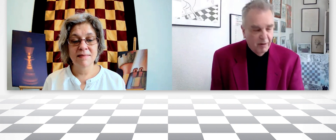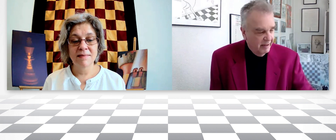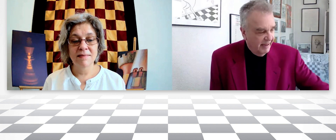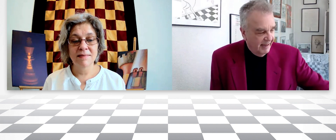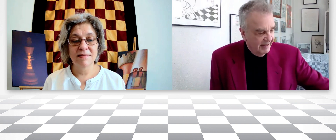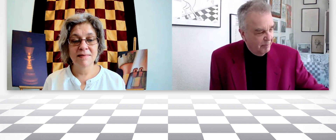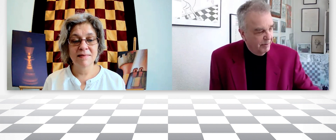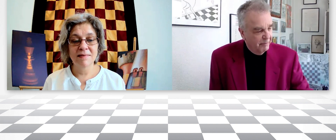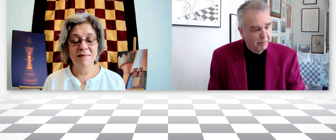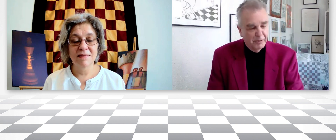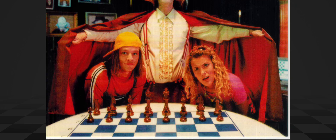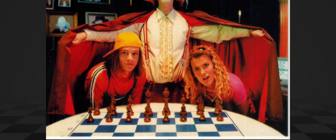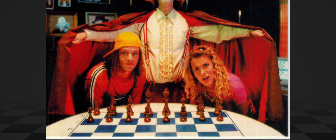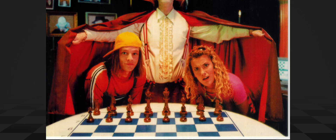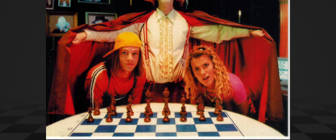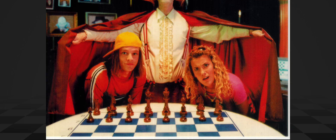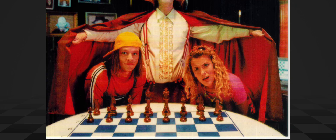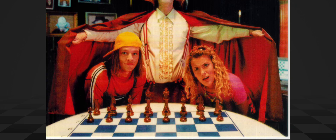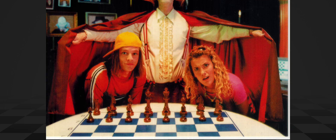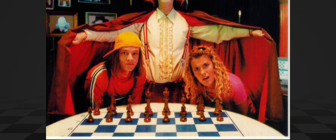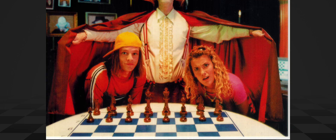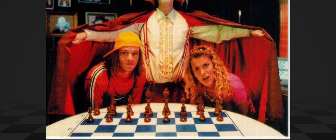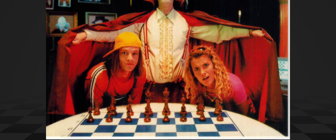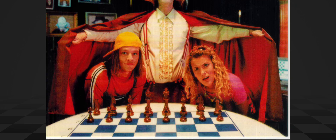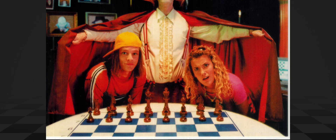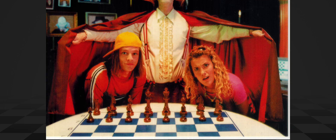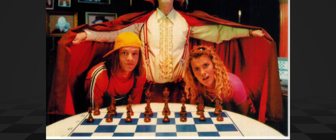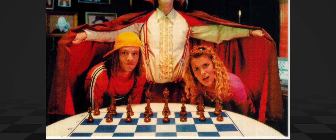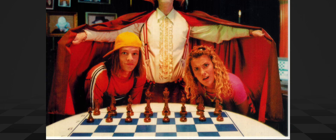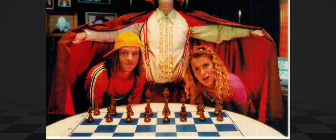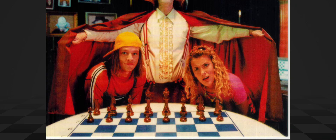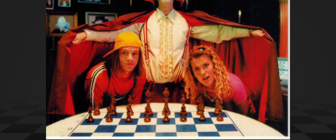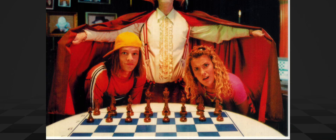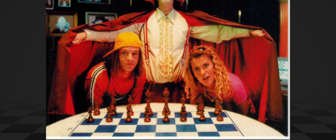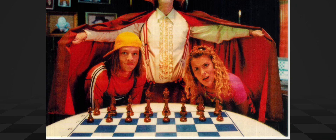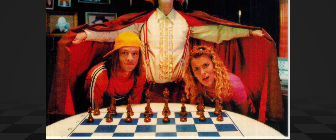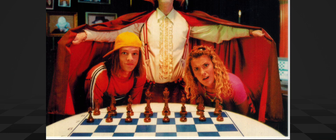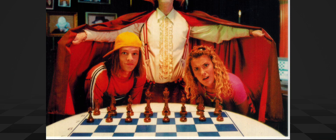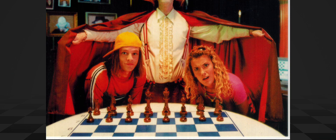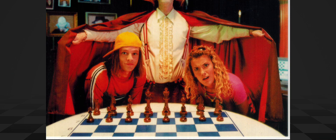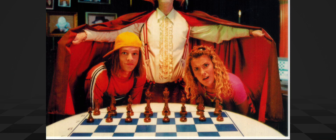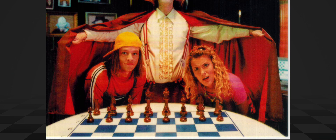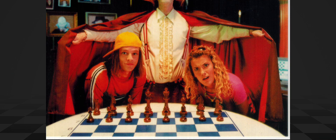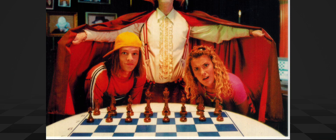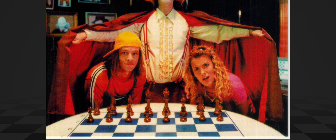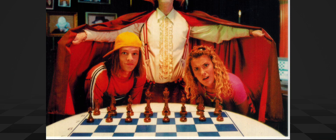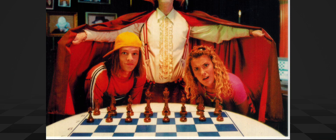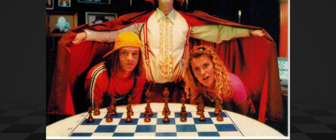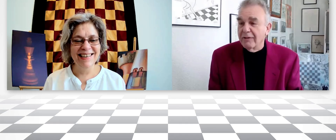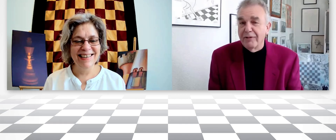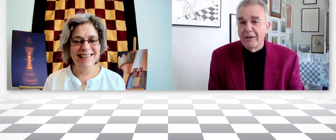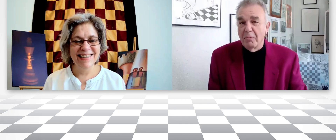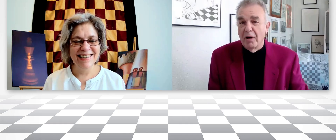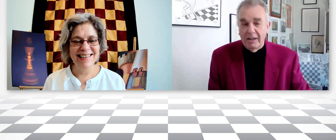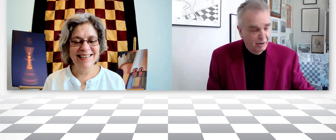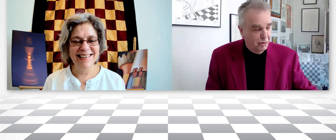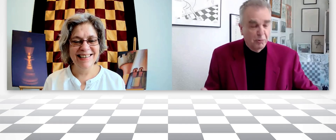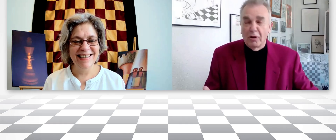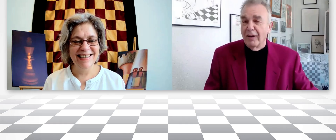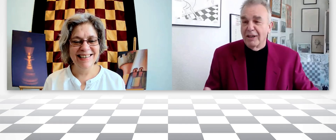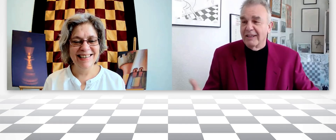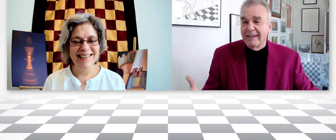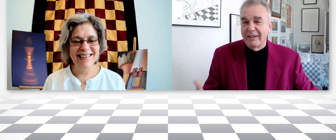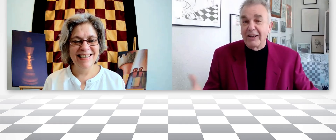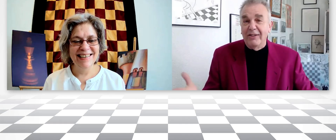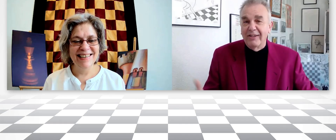er zo... Ja, ik heb hier bijvoorbeeld ook weer eentje van de Teliak-cursus. Graaf Schakula. Nou, een postkaart van gemaakt. Ik stuur hem